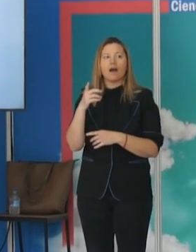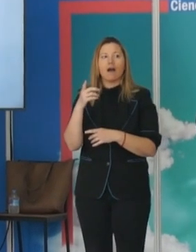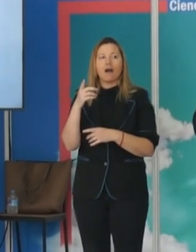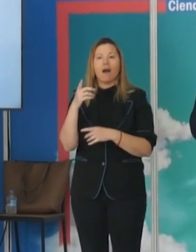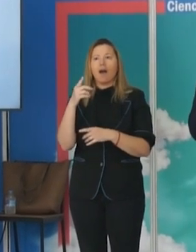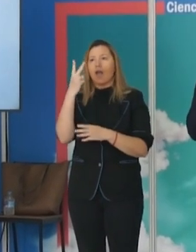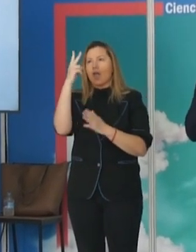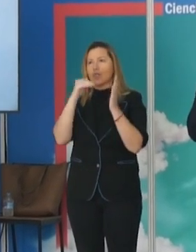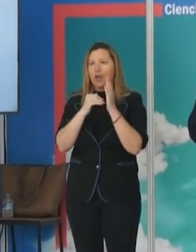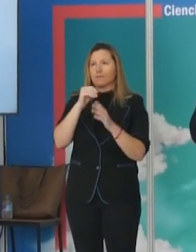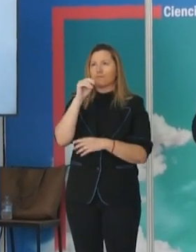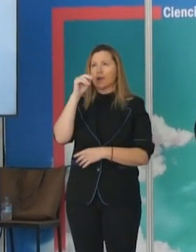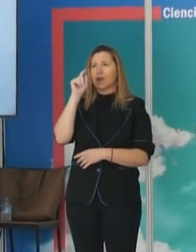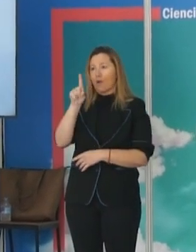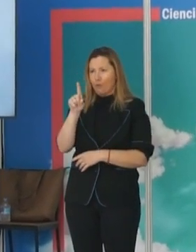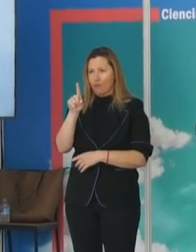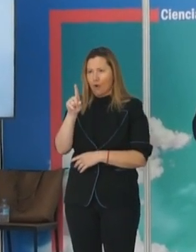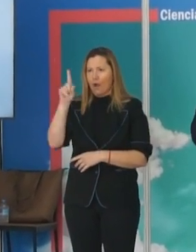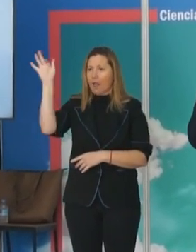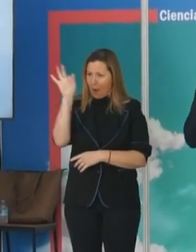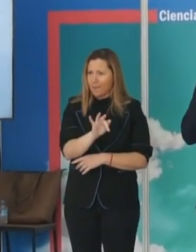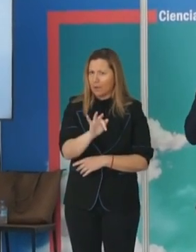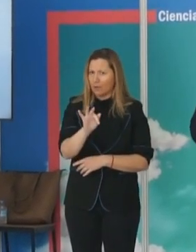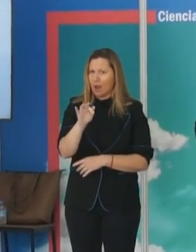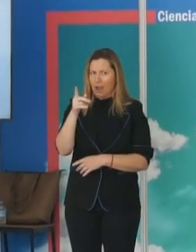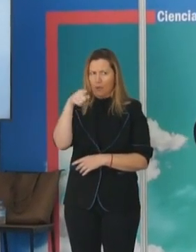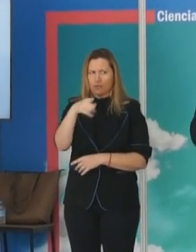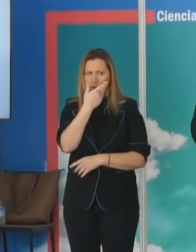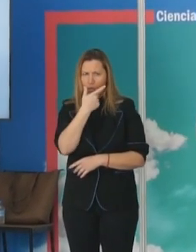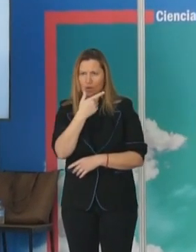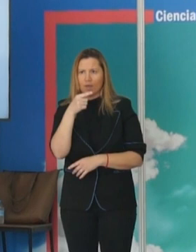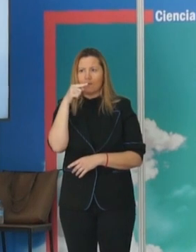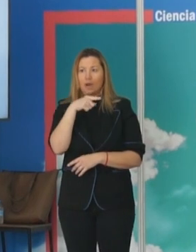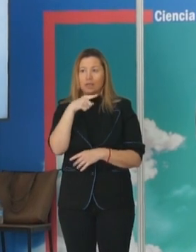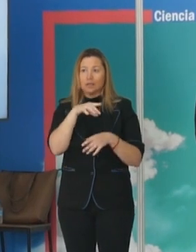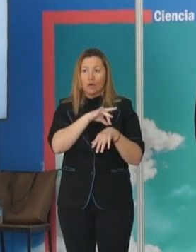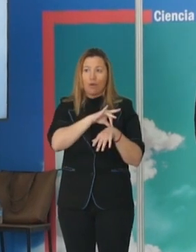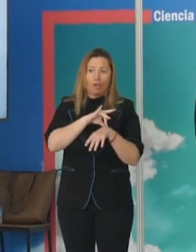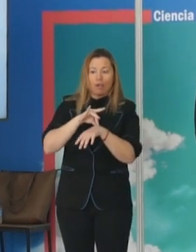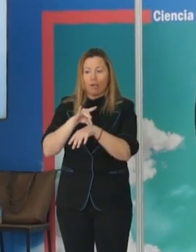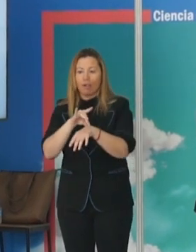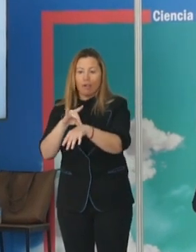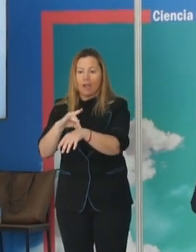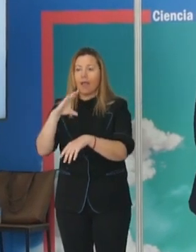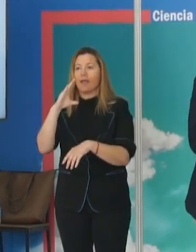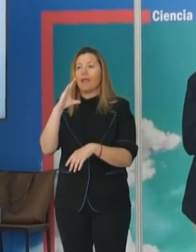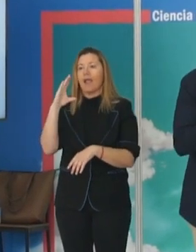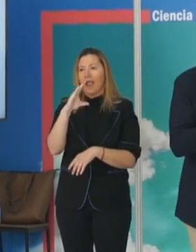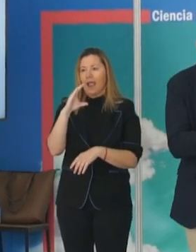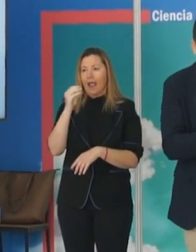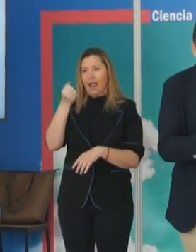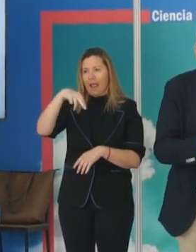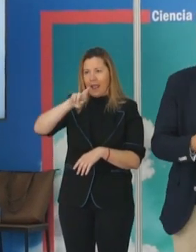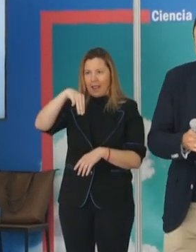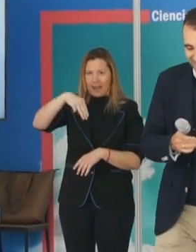2001, Odisea del espacio, que les sonará. Pues esto va a ser lo que nos vaya a ir guiando en la intervención de Carmen. Que muchas gracias. Nada,